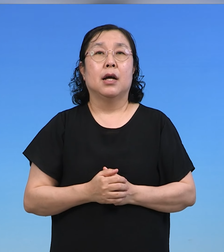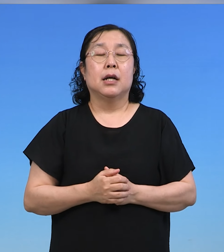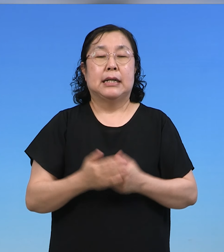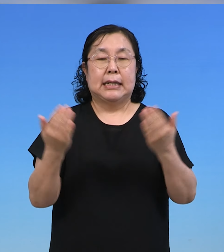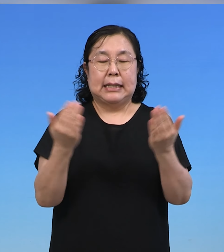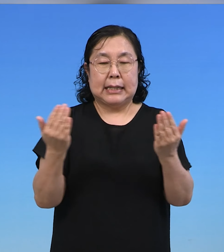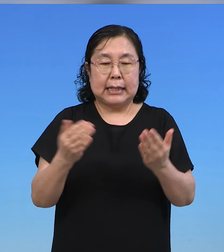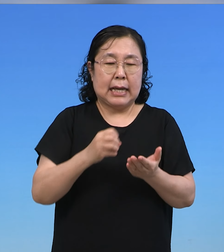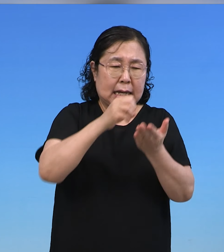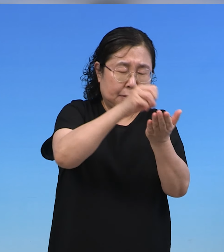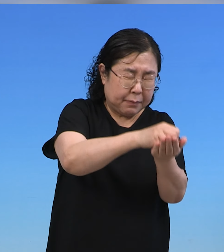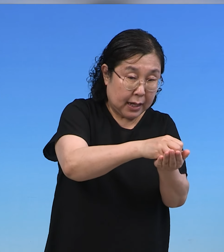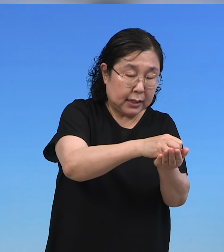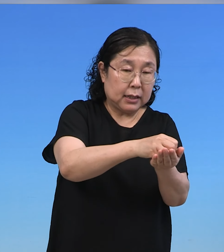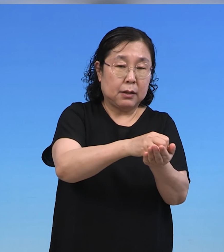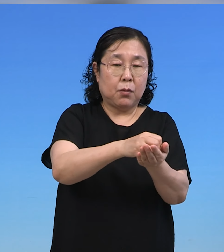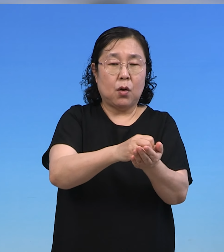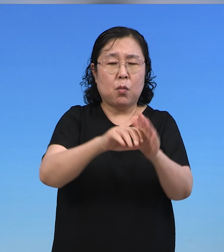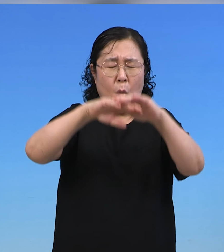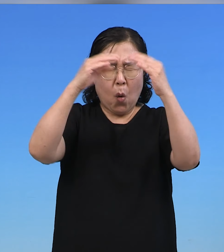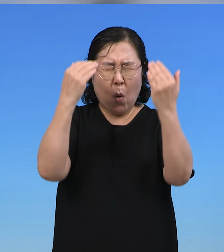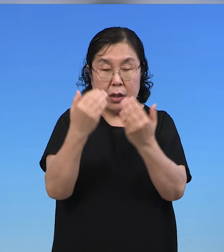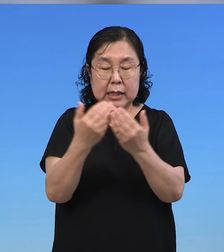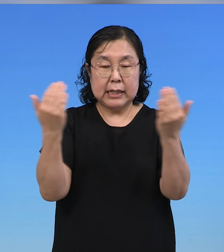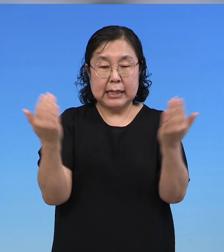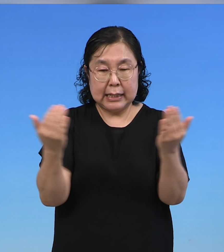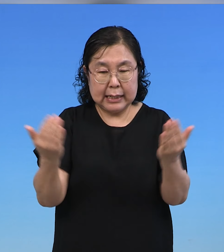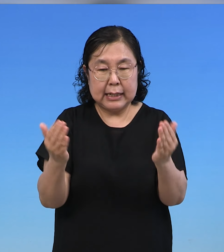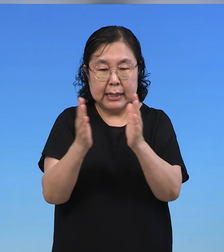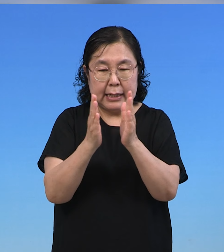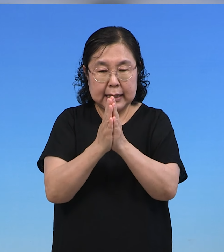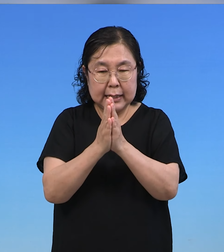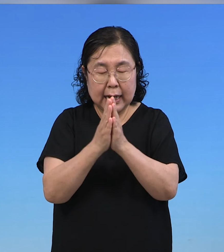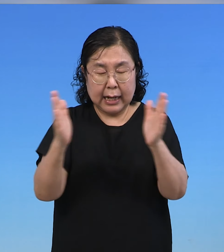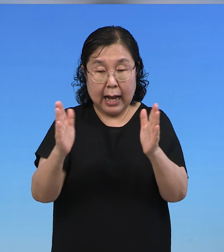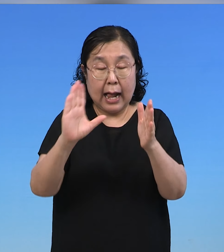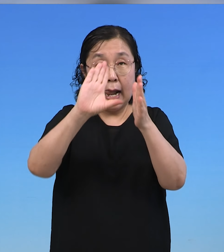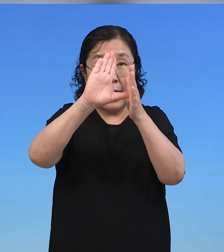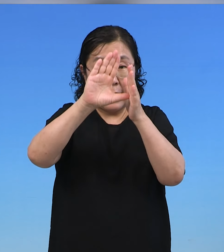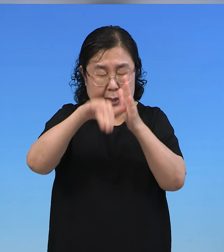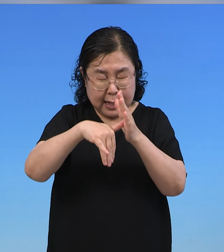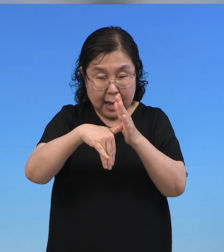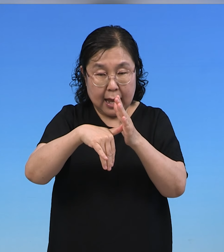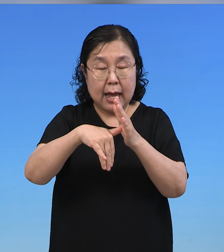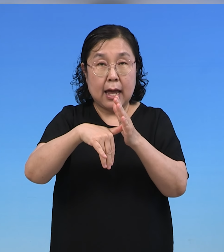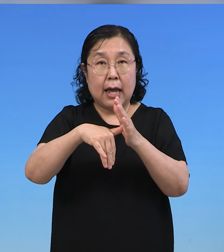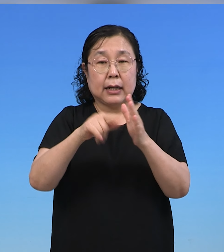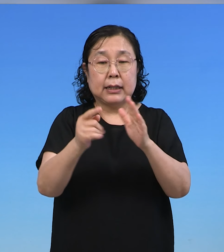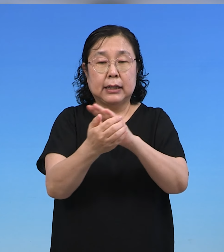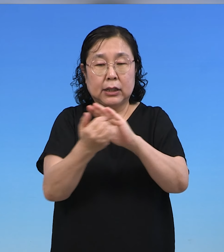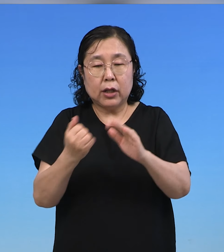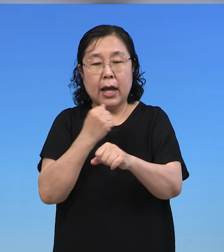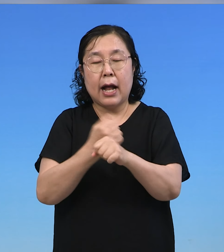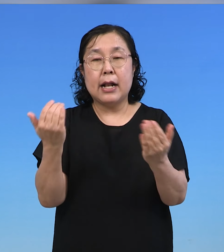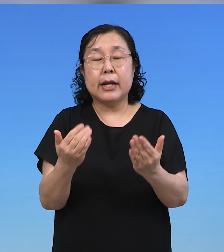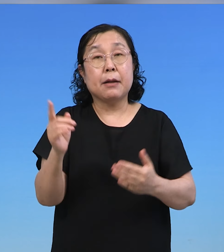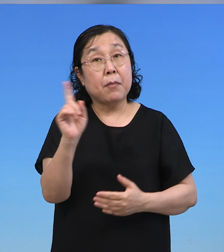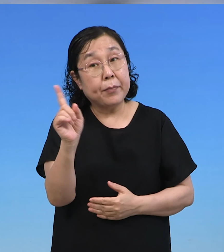뭐 직장을 들어가든지 사업을 하든지 교회를 세우든지 그 모든 일을 시작하기 전에 먼저 해야 되는